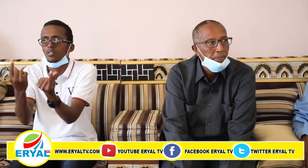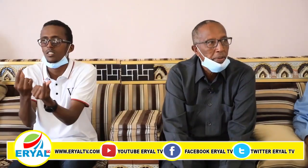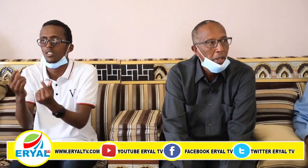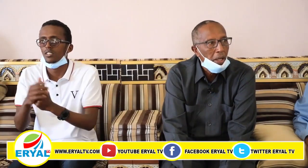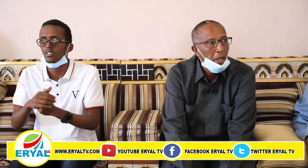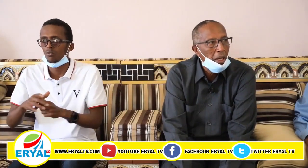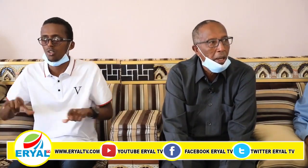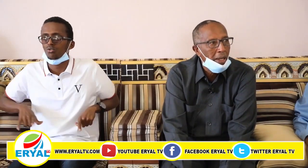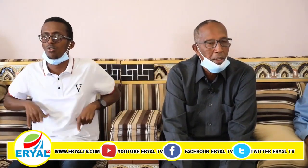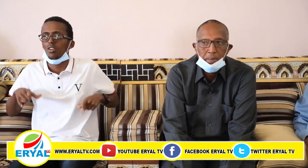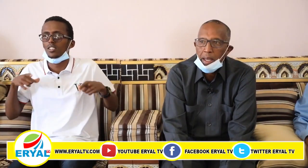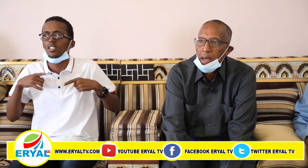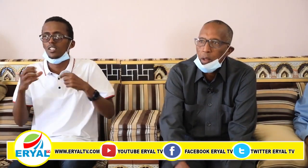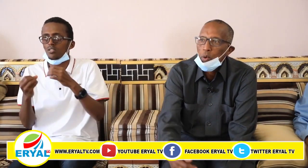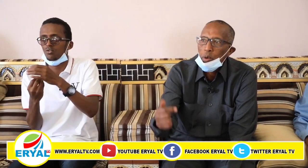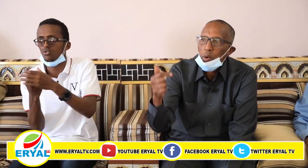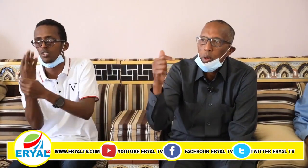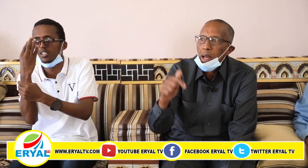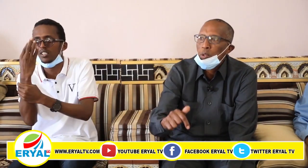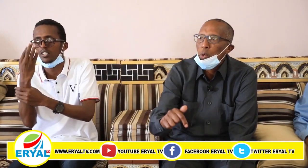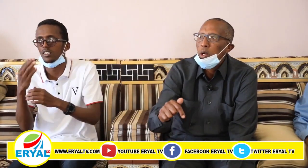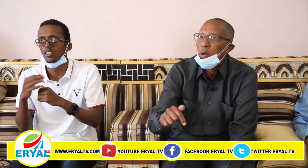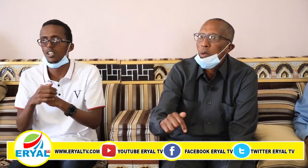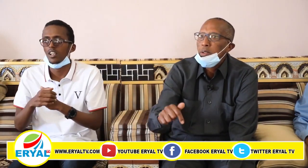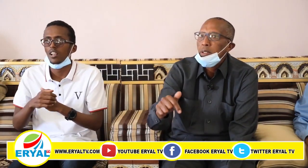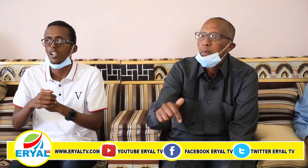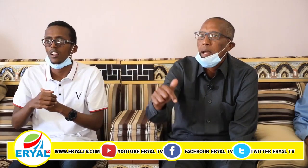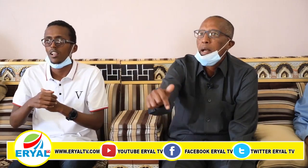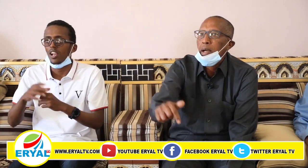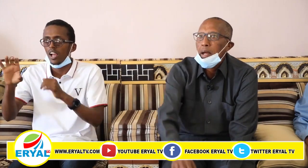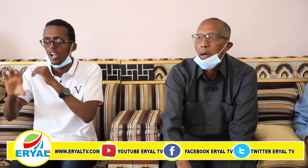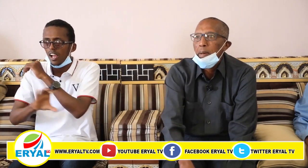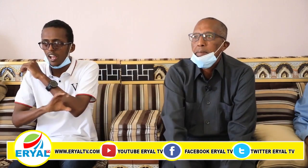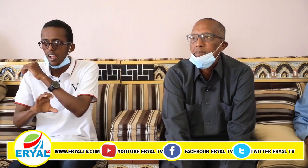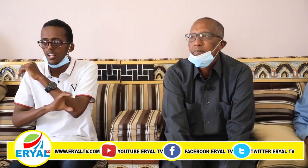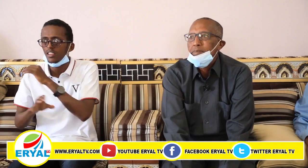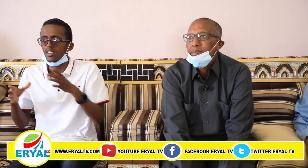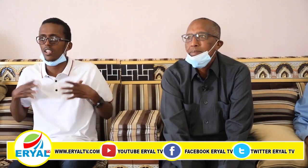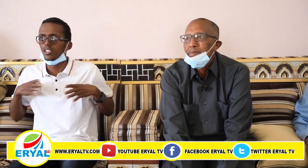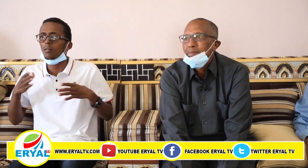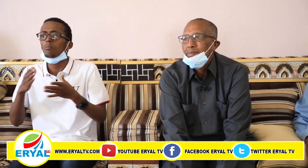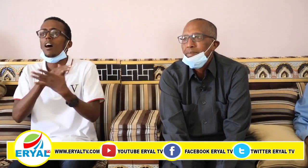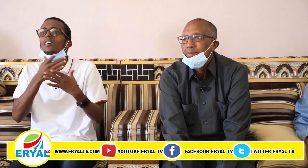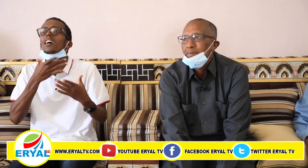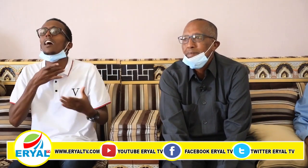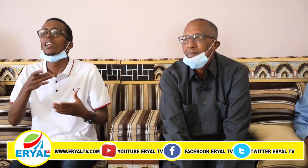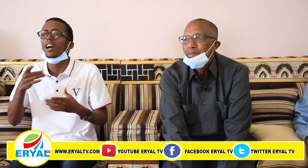noolayseen inay qasabtaa qaranku inuu aada u eego dadka baahiyaha gaarka qaba.